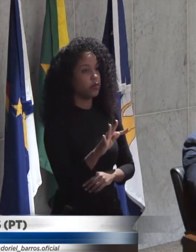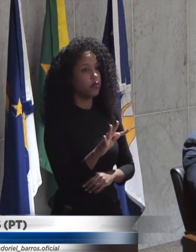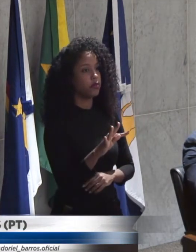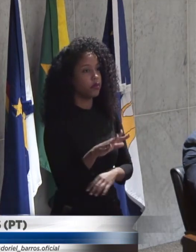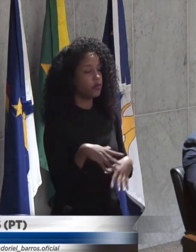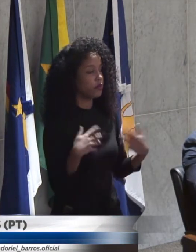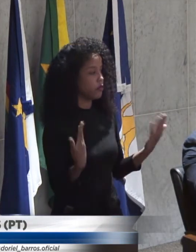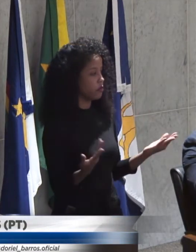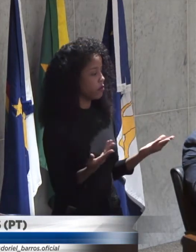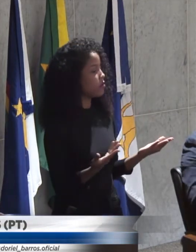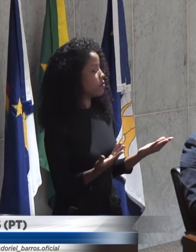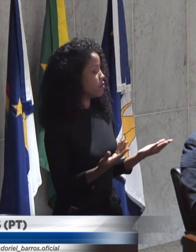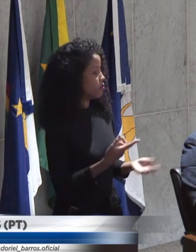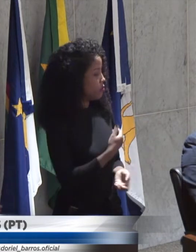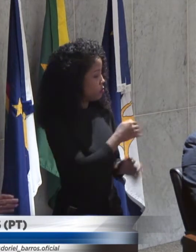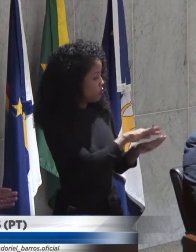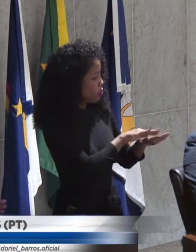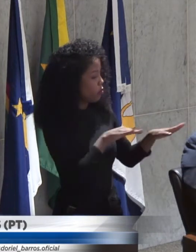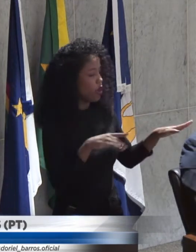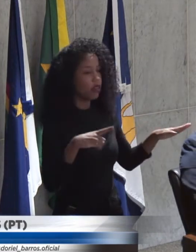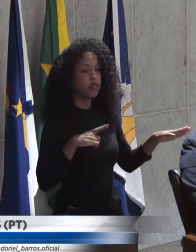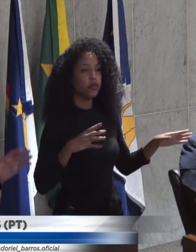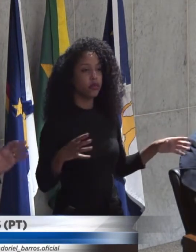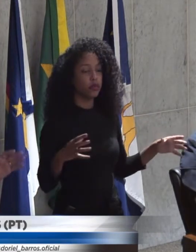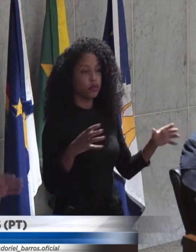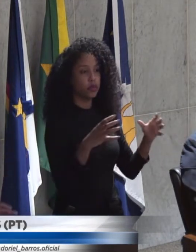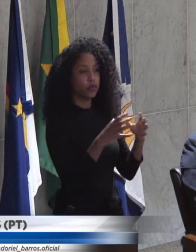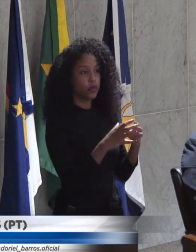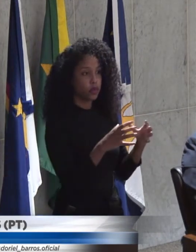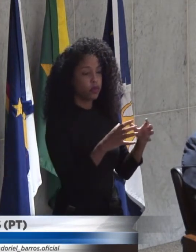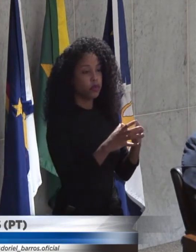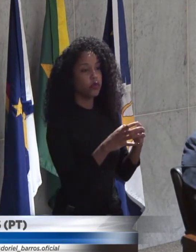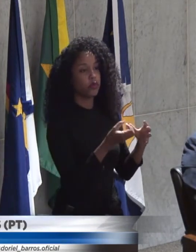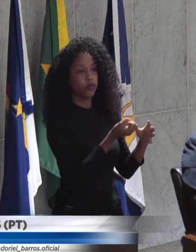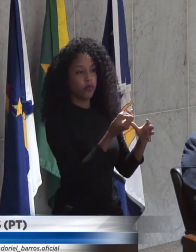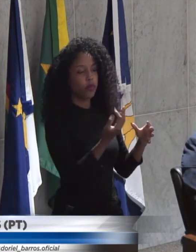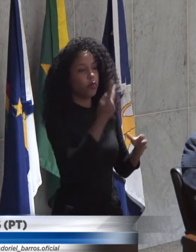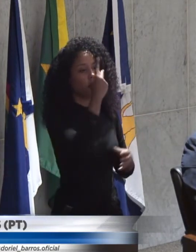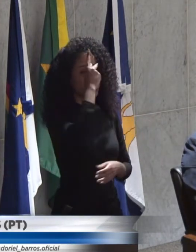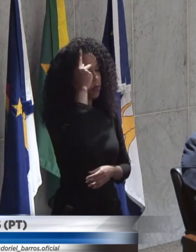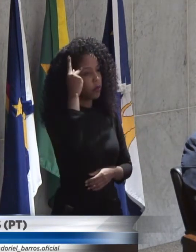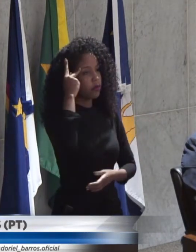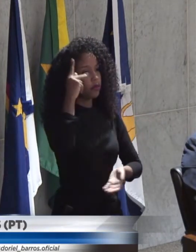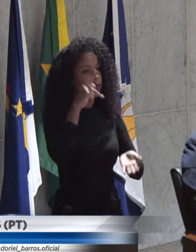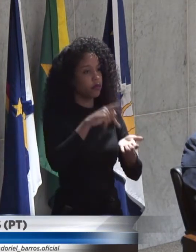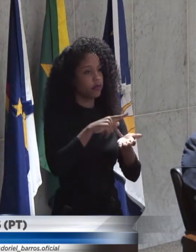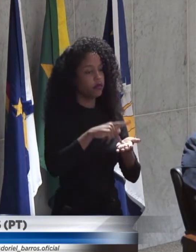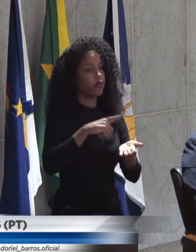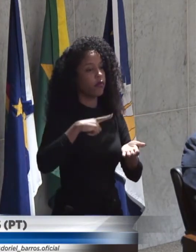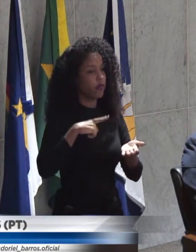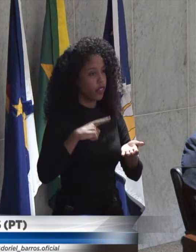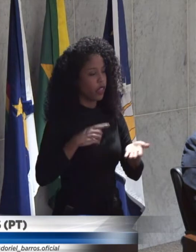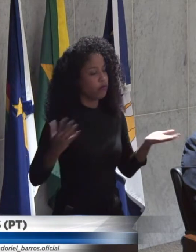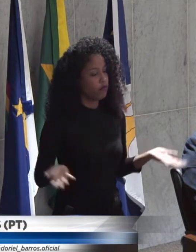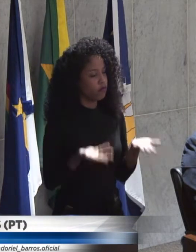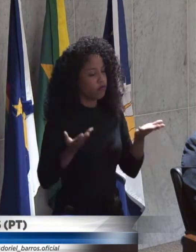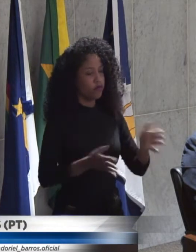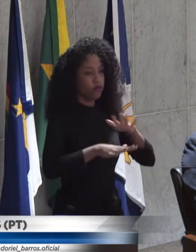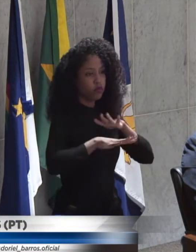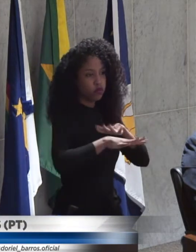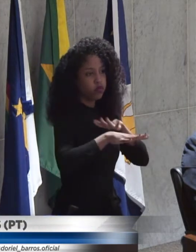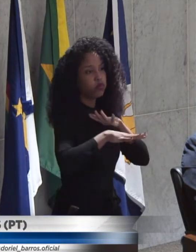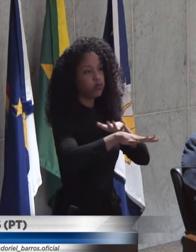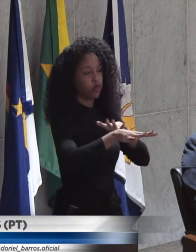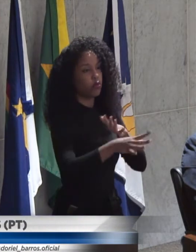parte, a gente tem aqui um time e um grupo de pessoas que faz zoada, que tem